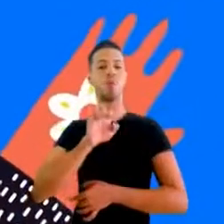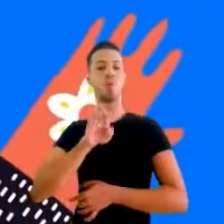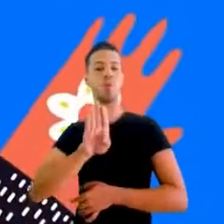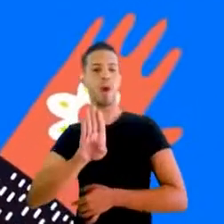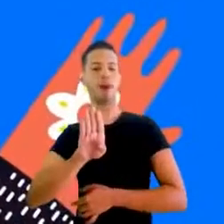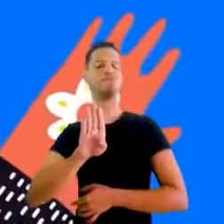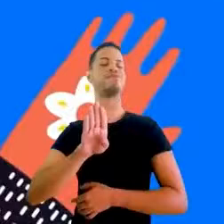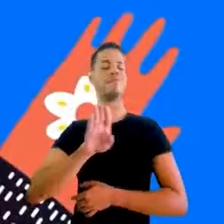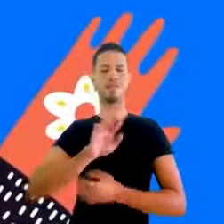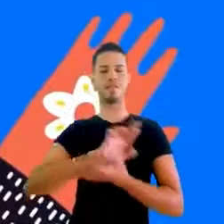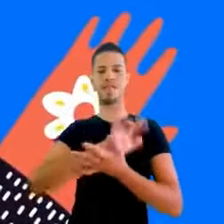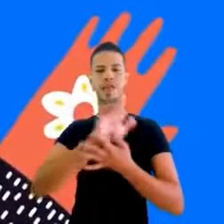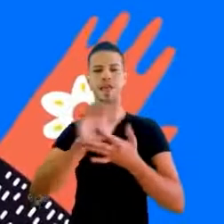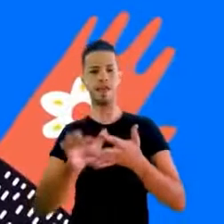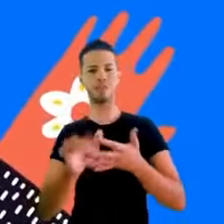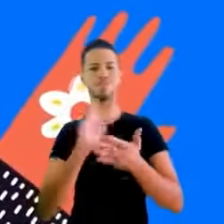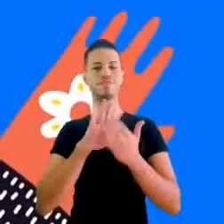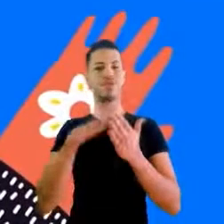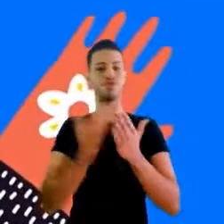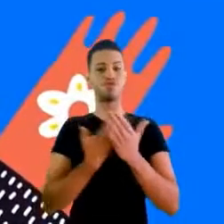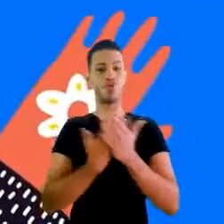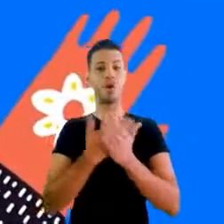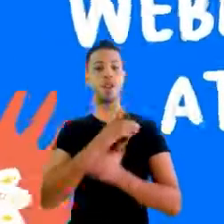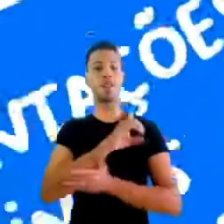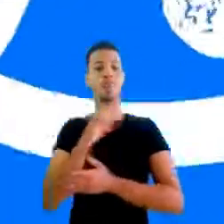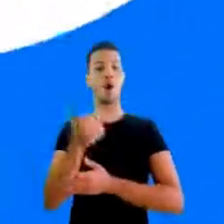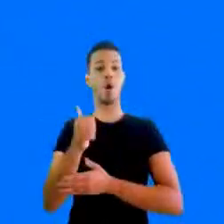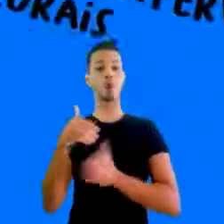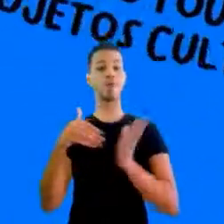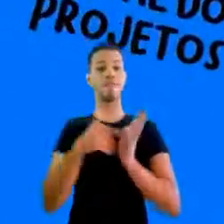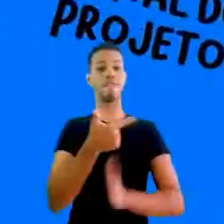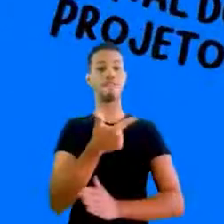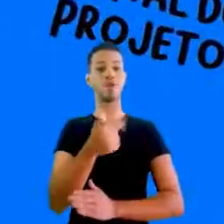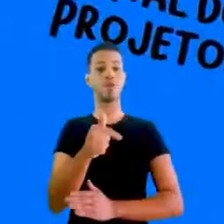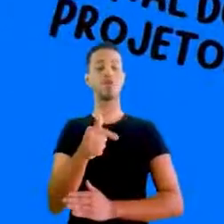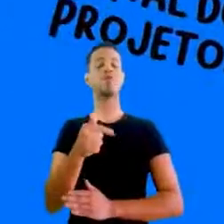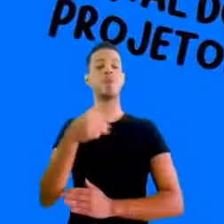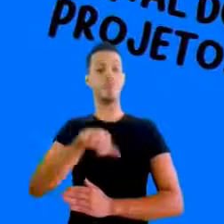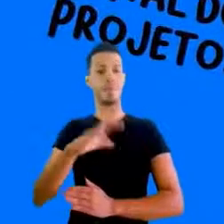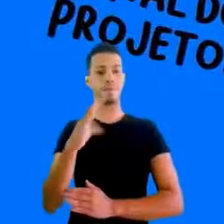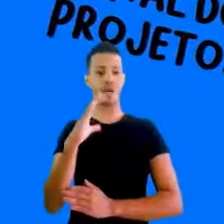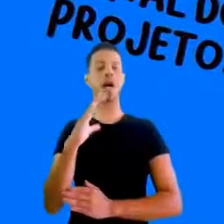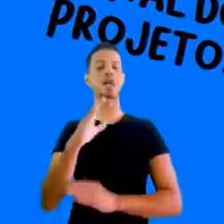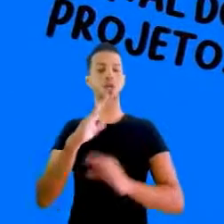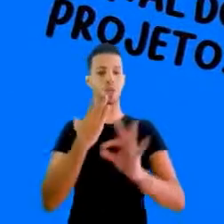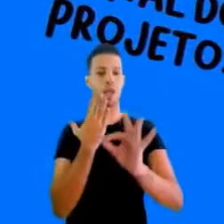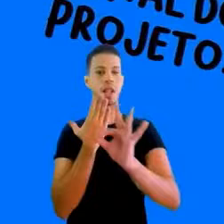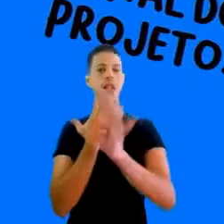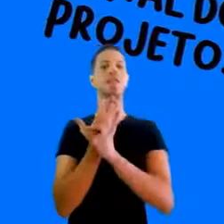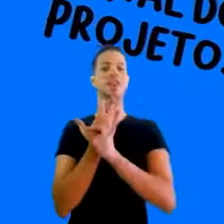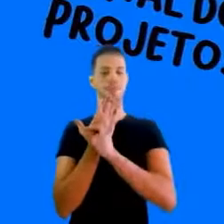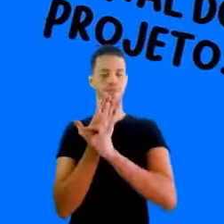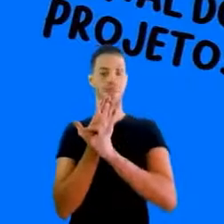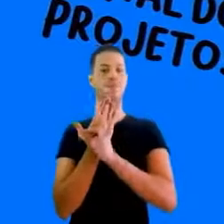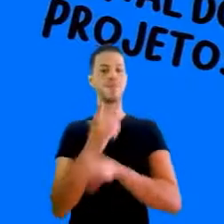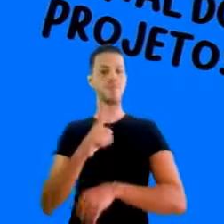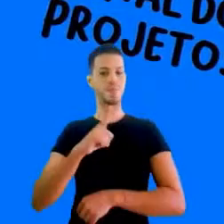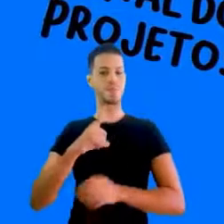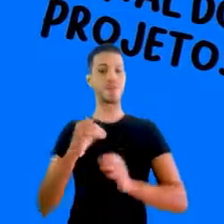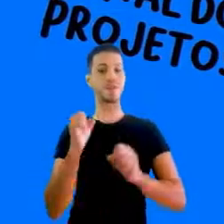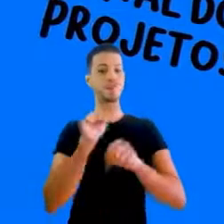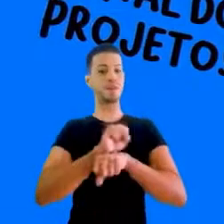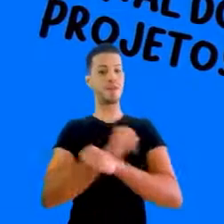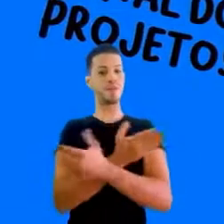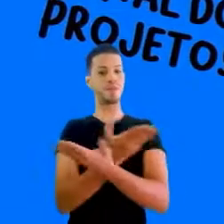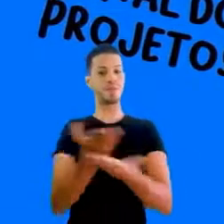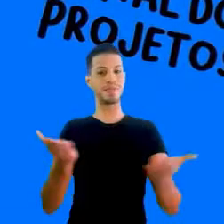artísticas, webinars e atividades virtuais para escolas. De 11 a 21 de março, no canal do YouTube da Fervo Projetos